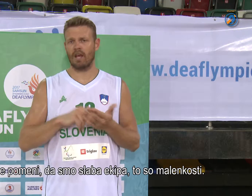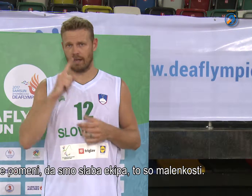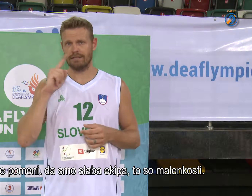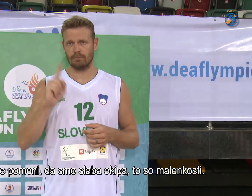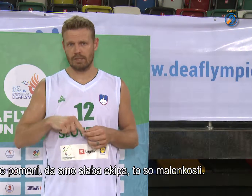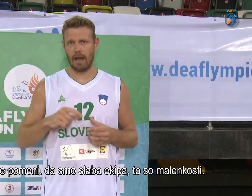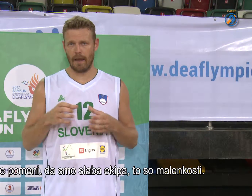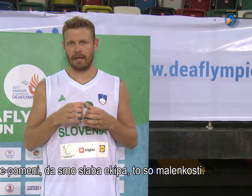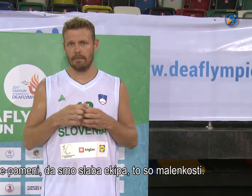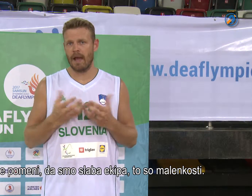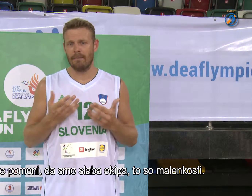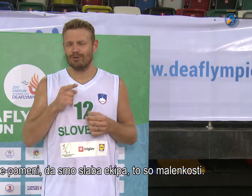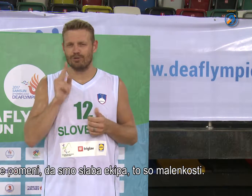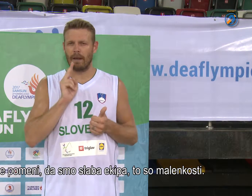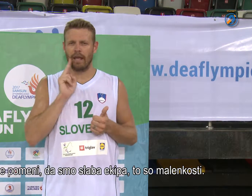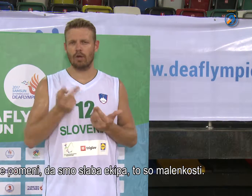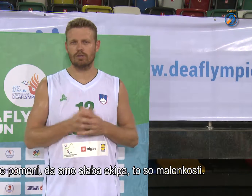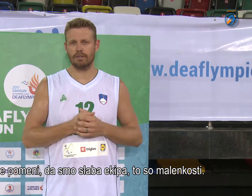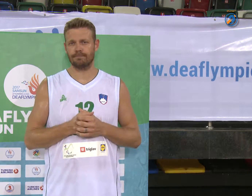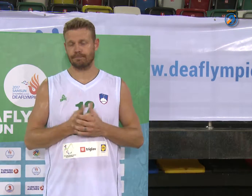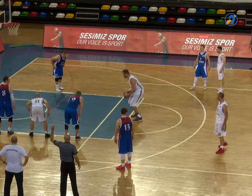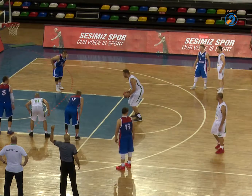73, to sploh ne pomeni, da smo slaba ekipa.